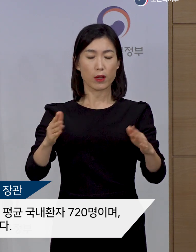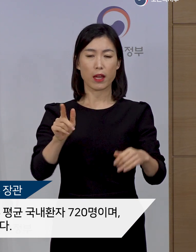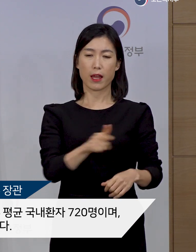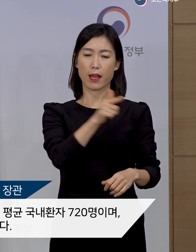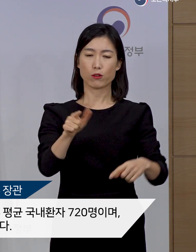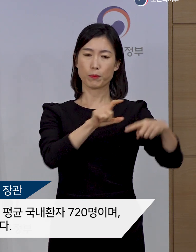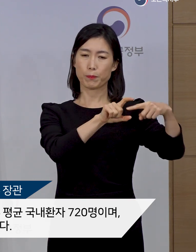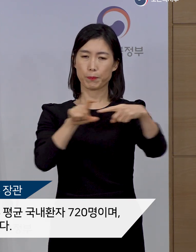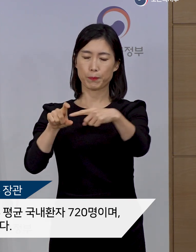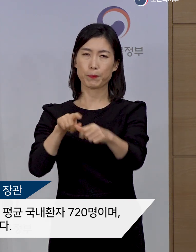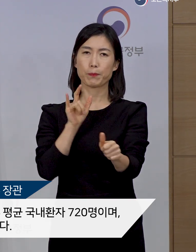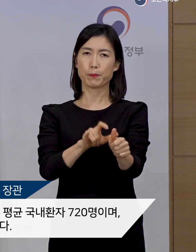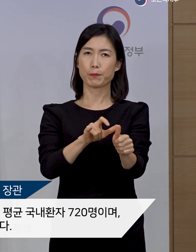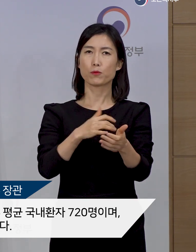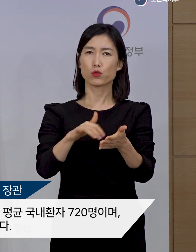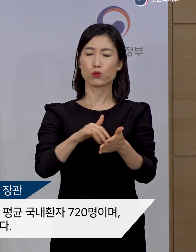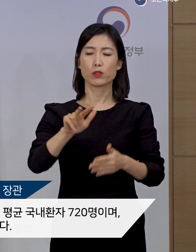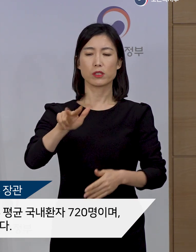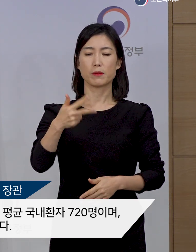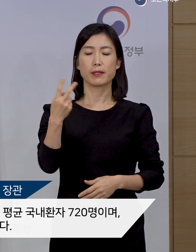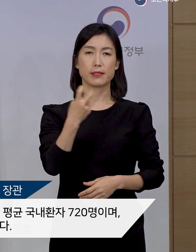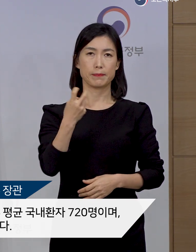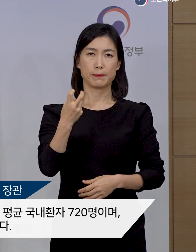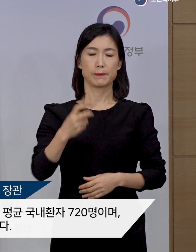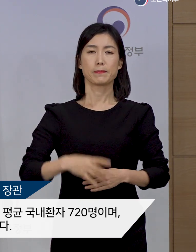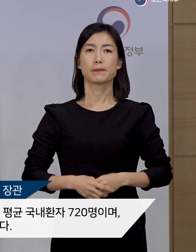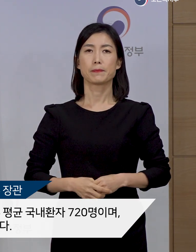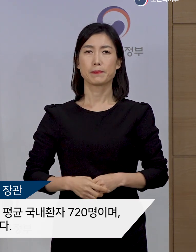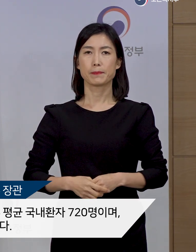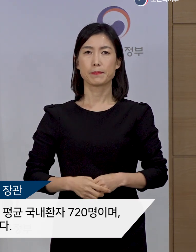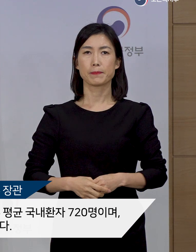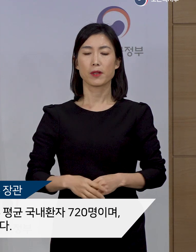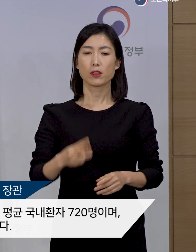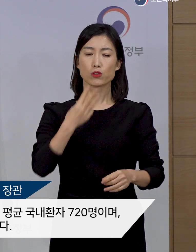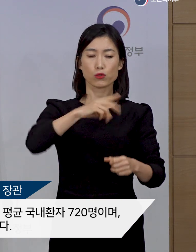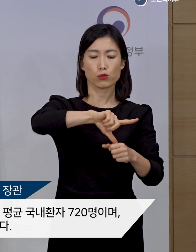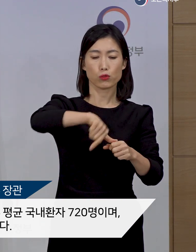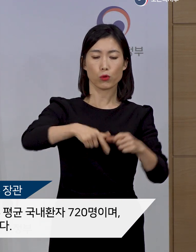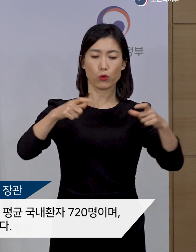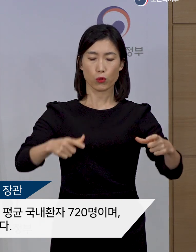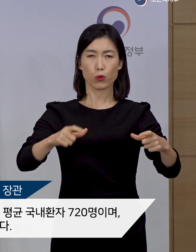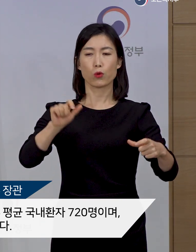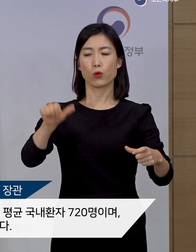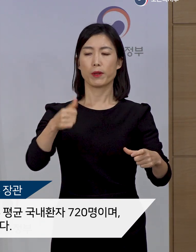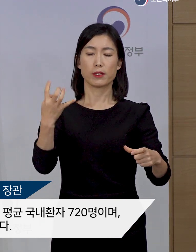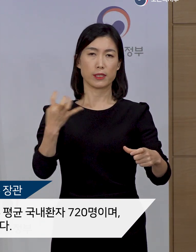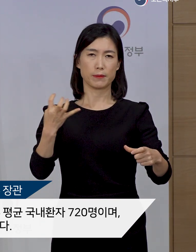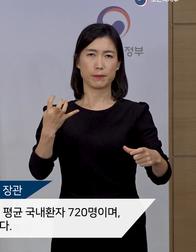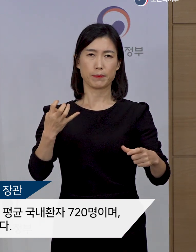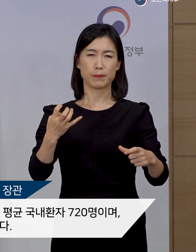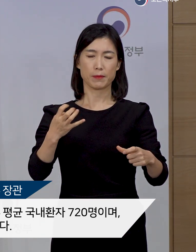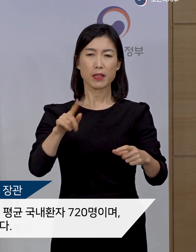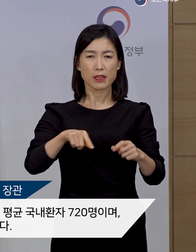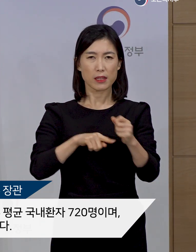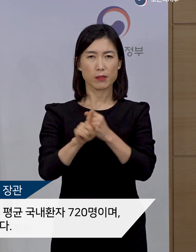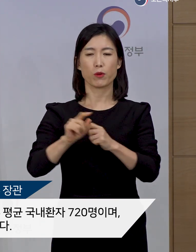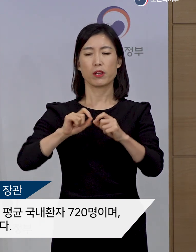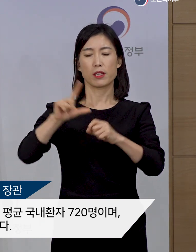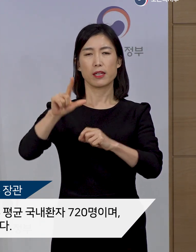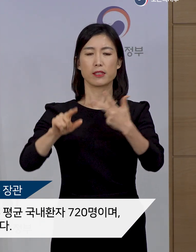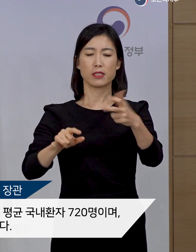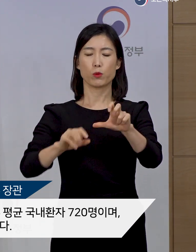하루 평균 국내 환자 720명이며 수도권은 540명으로 75%가량을